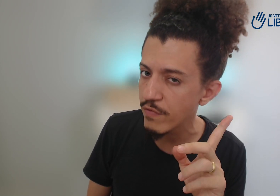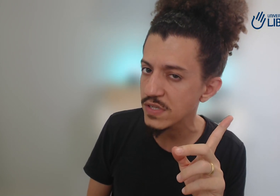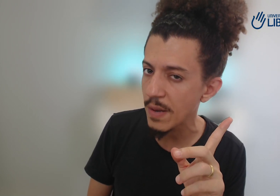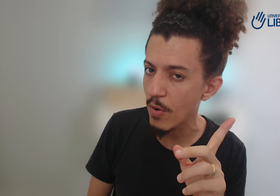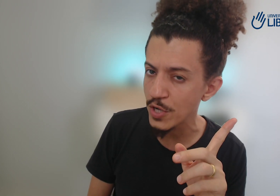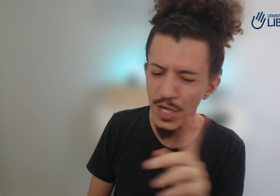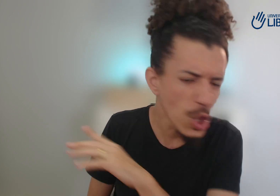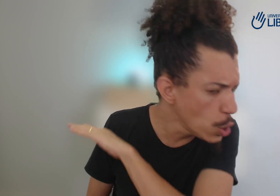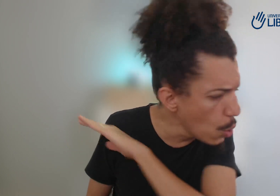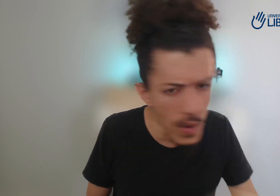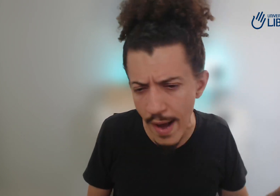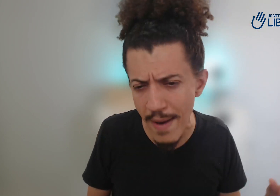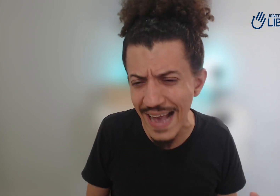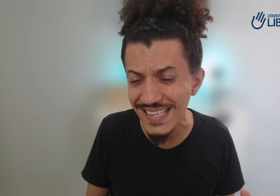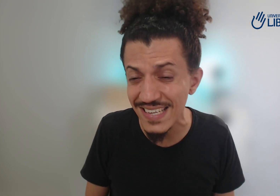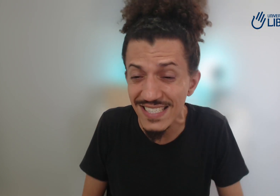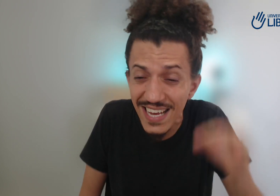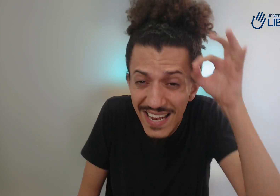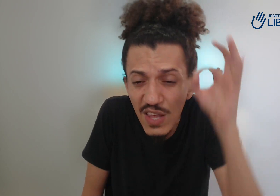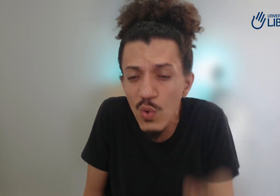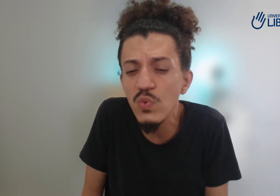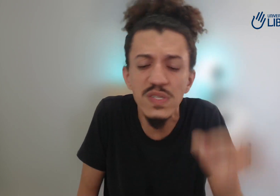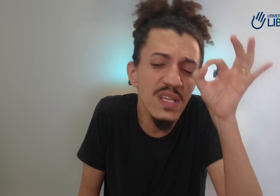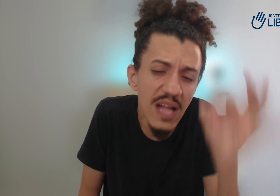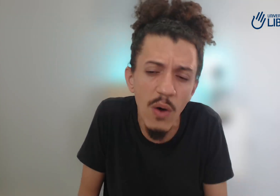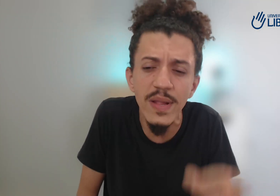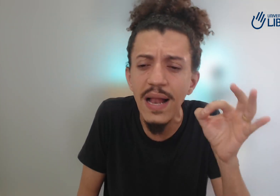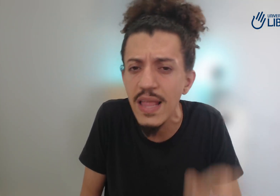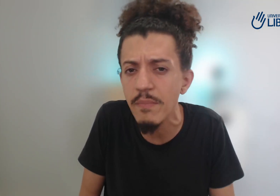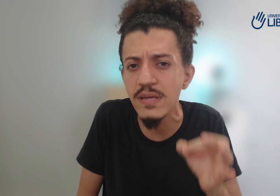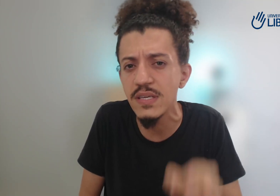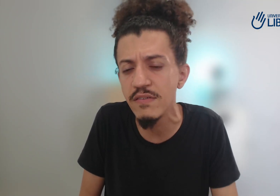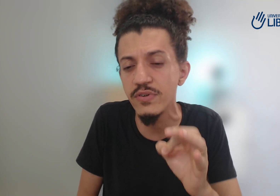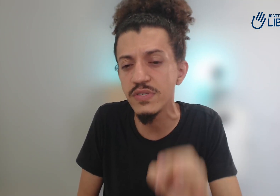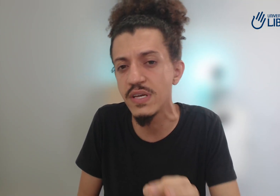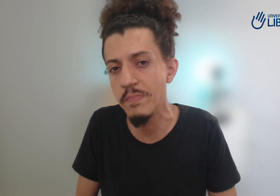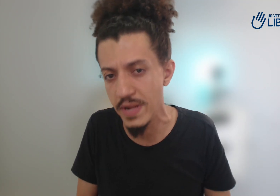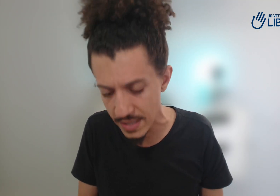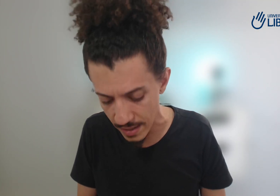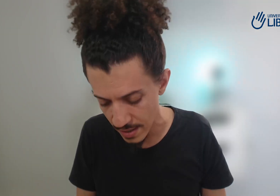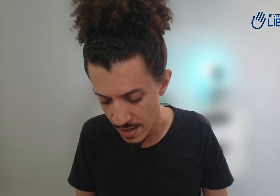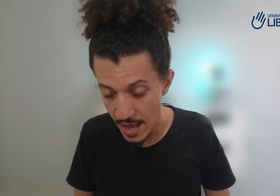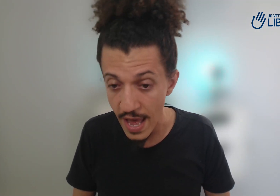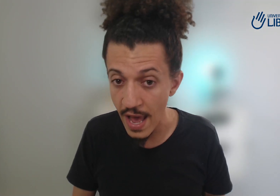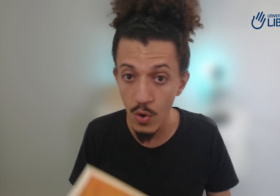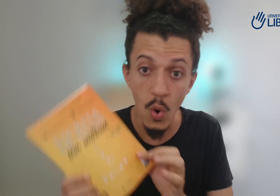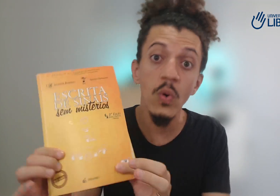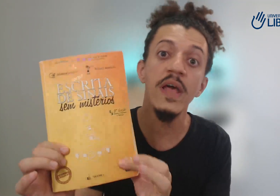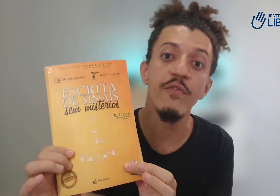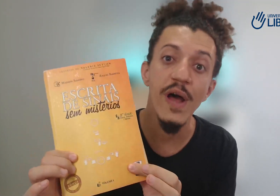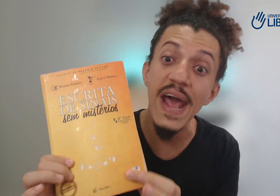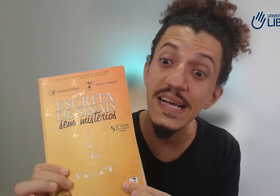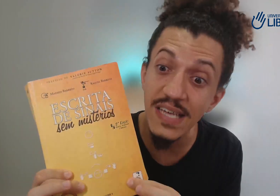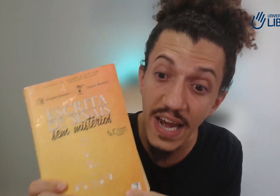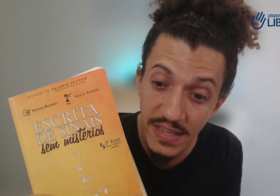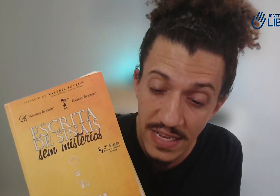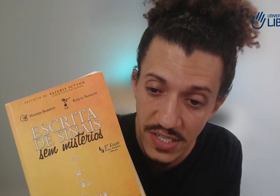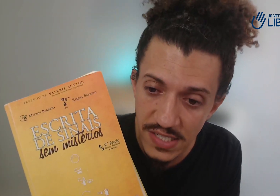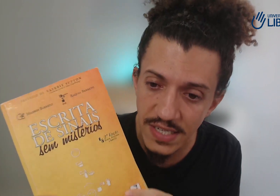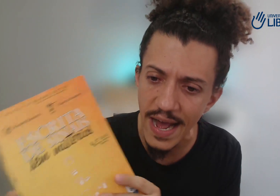você pode nunca mais esquecer nenhum sinal da Libras que você aprender. É com o livro Escrita de